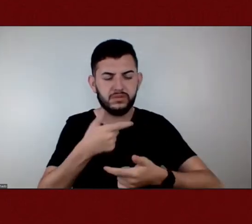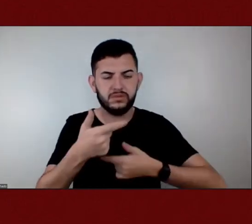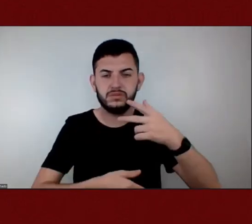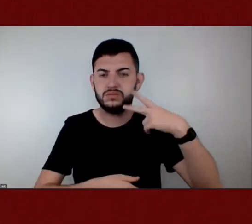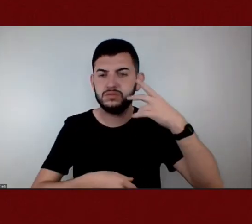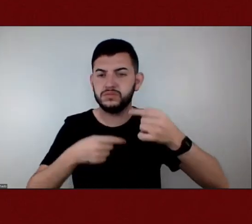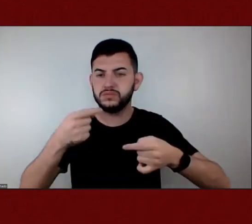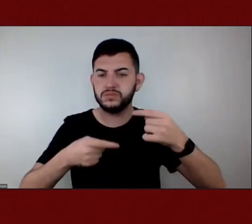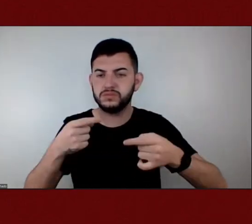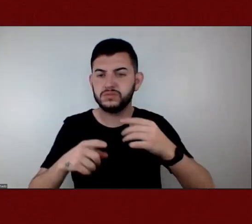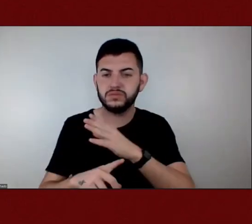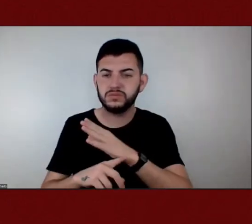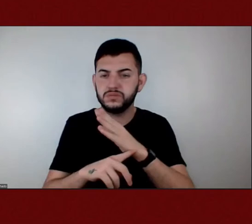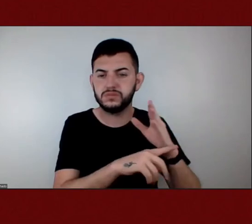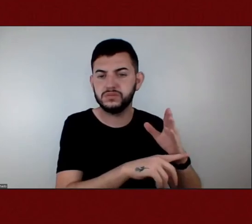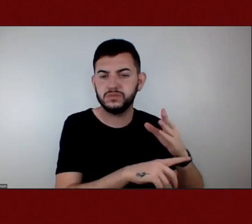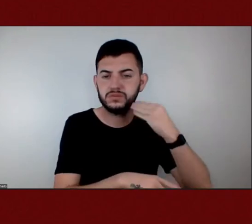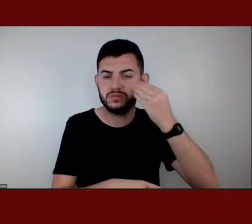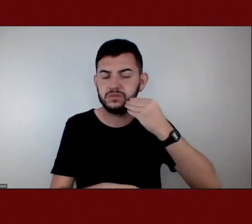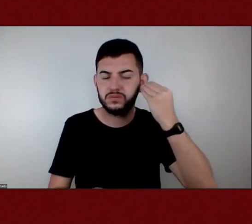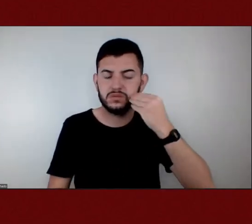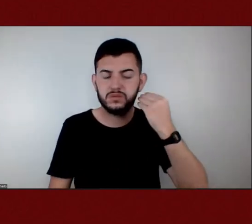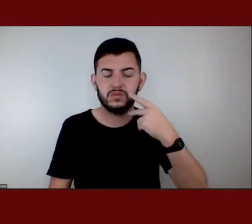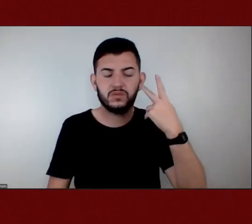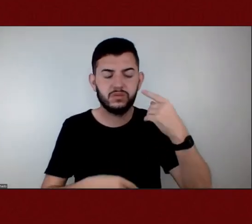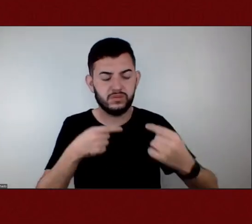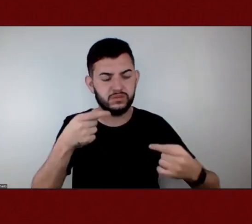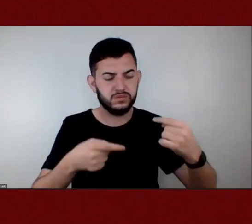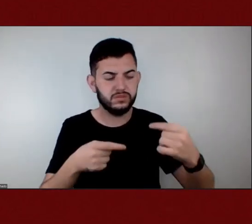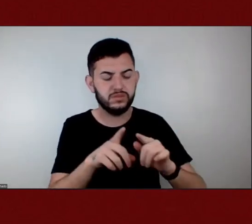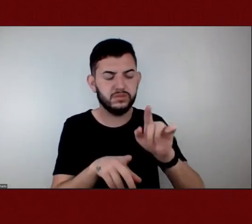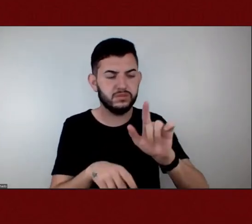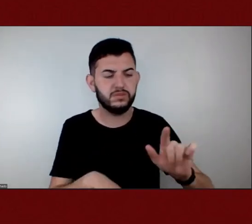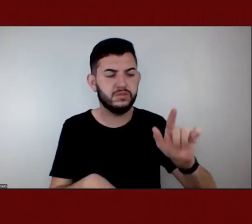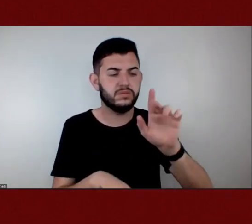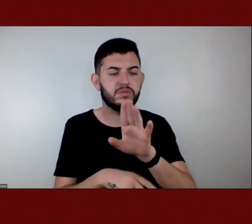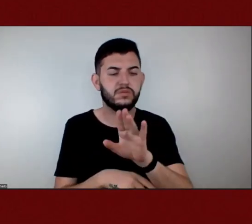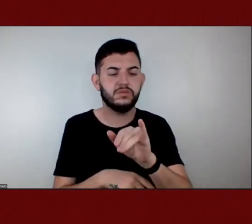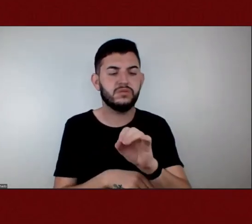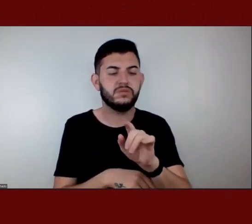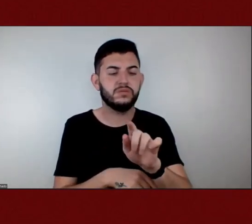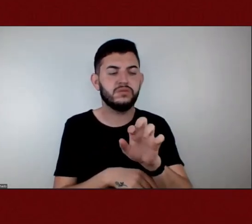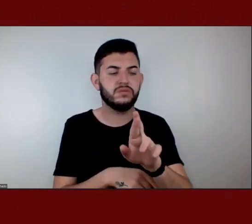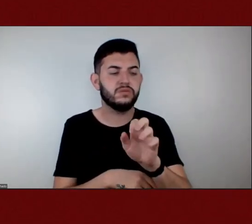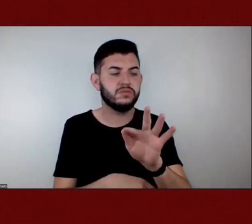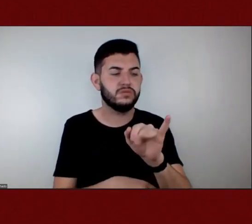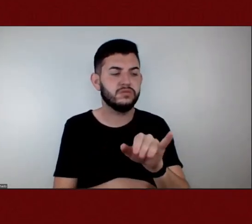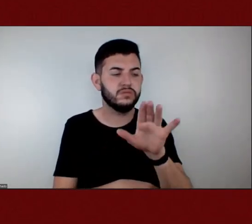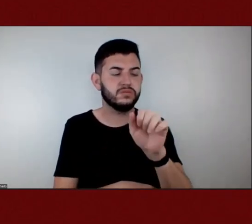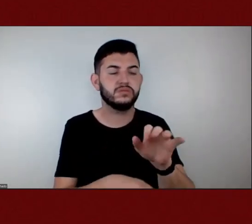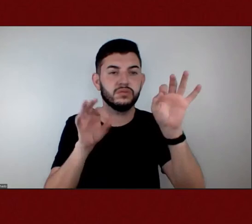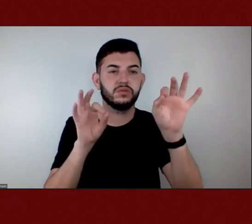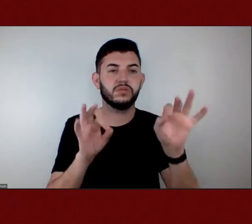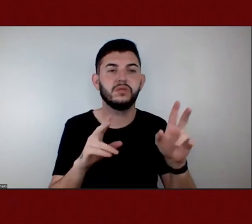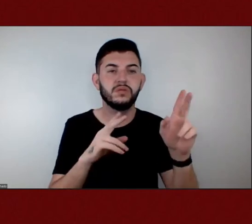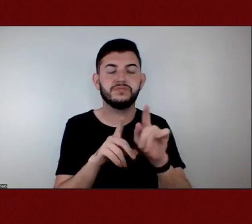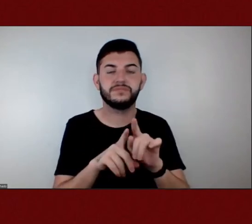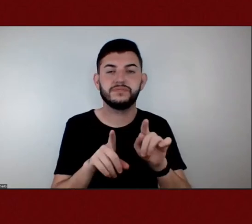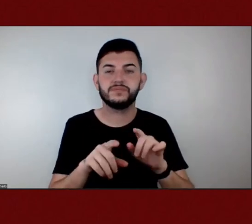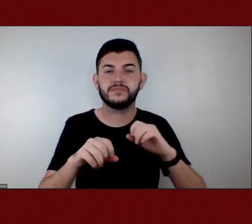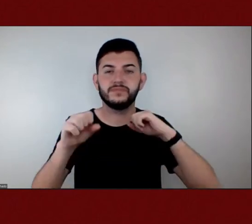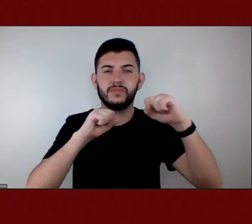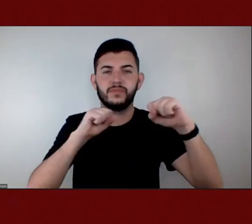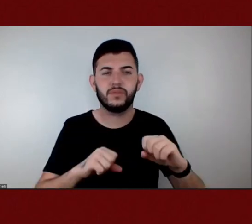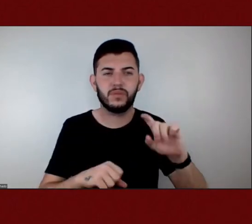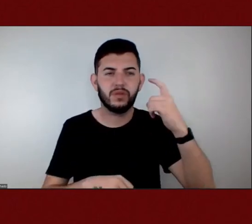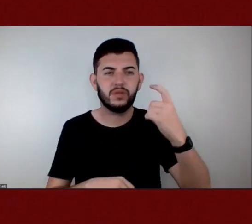política, literária, bibliográfica, nasce essa reflexão. E certamente, como muitos militantes e ex-militantes comunistas, o meu